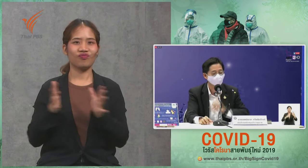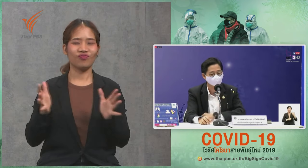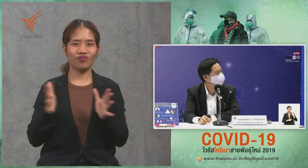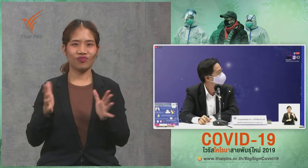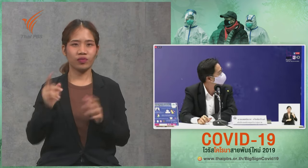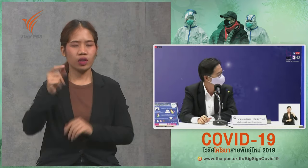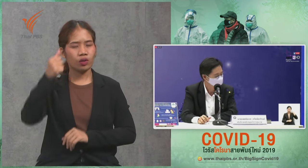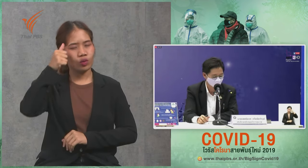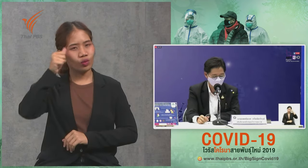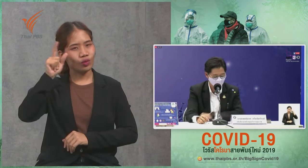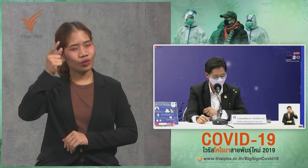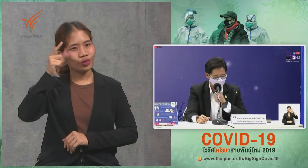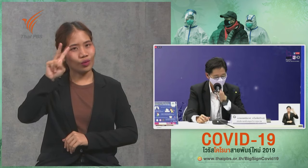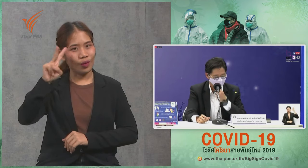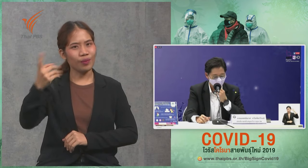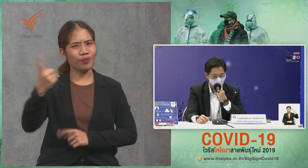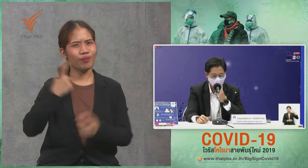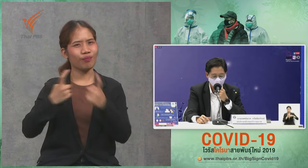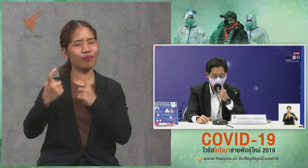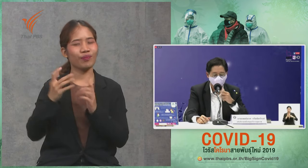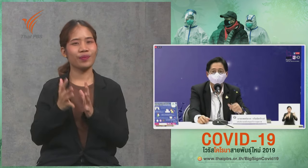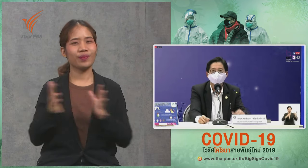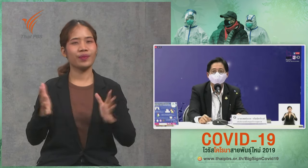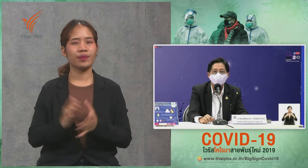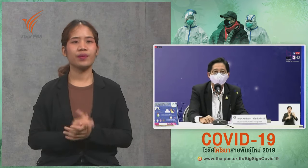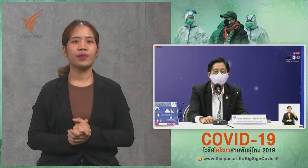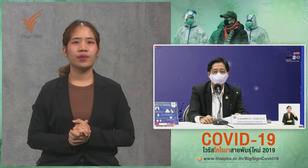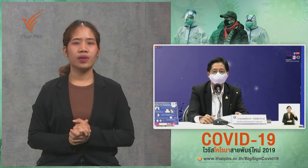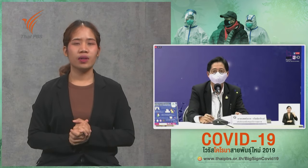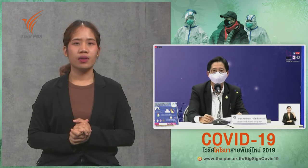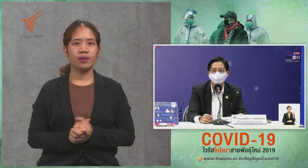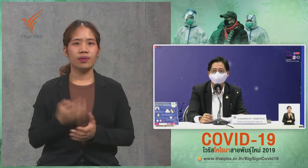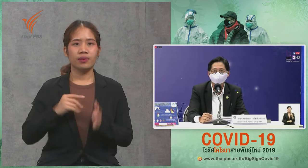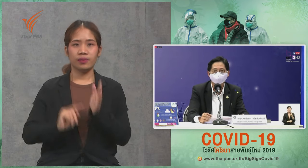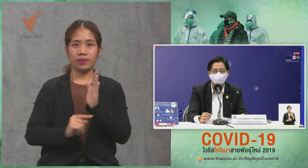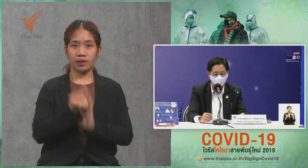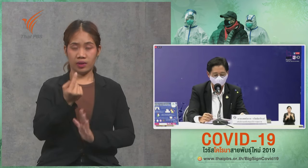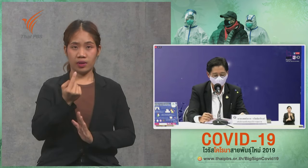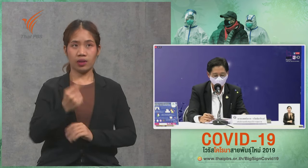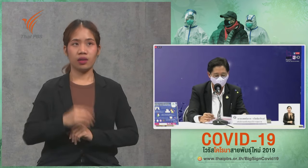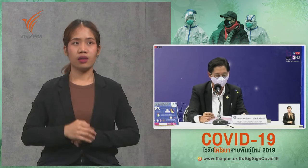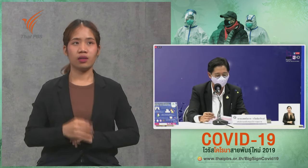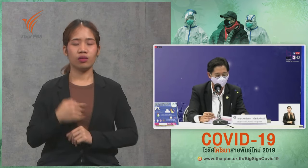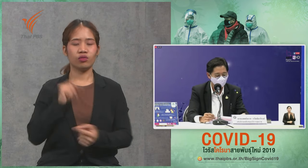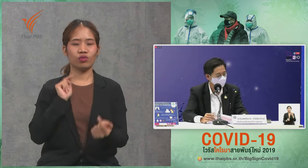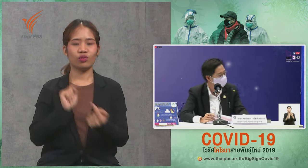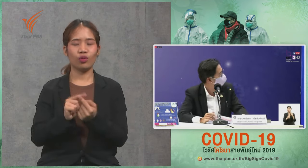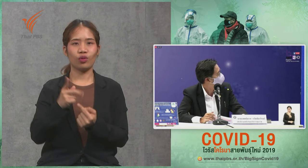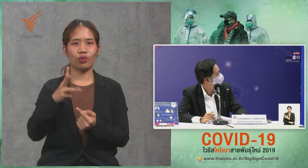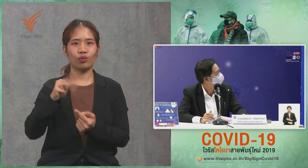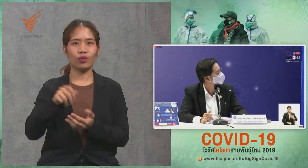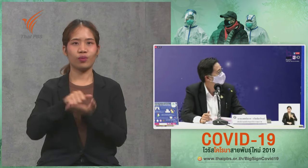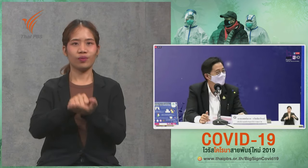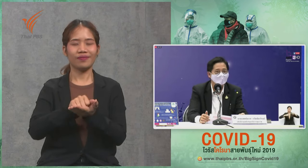วันสองวันนี้นะครับ เรื่องแรกในส่วนของกรมสนับสนุนบริการสุขภาพนะครับ